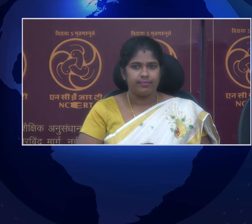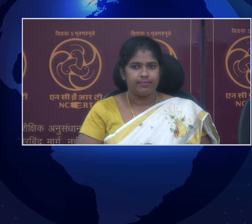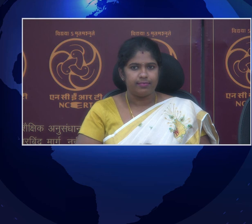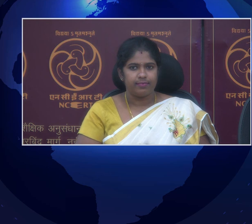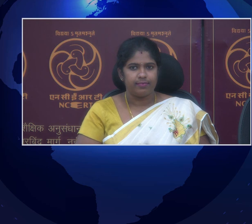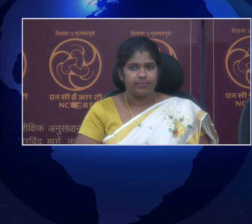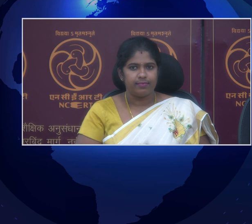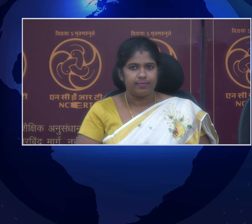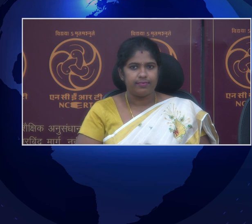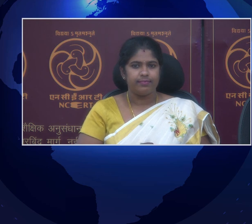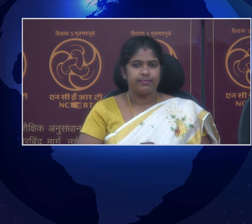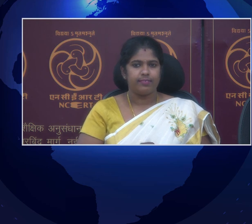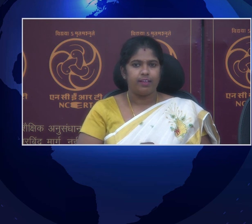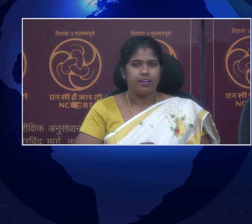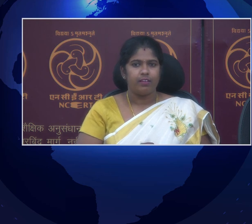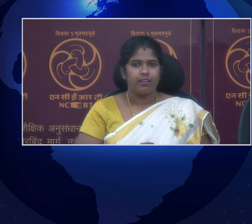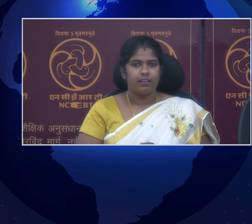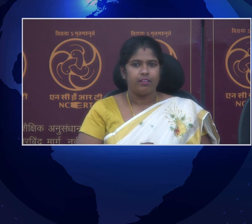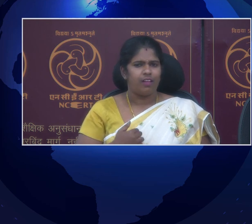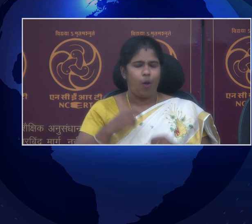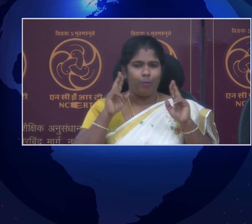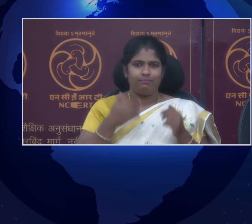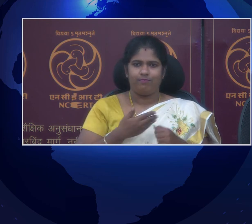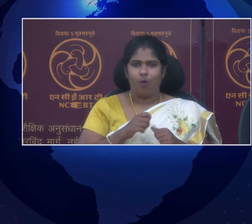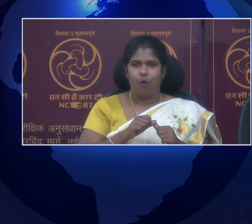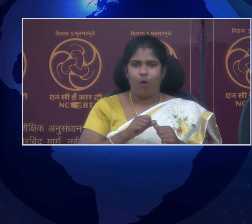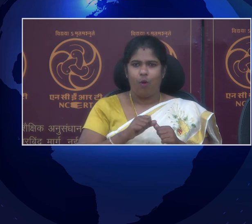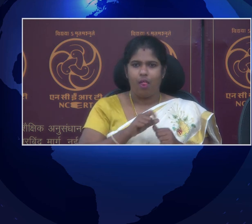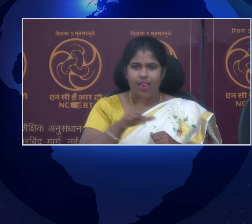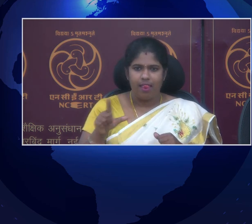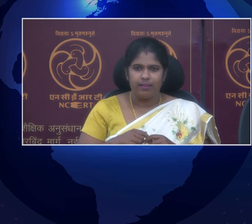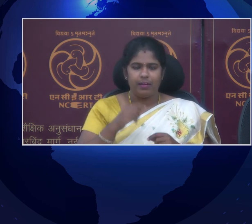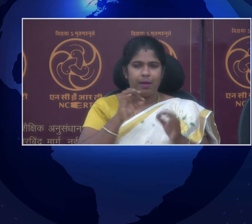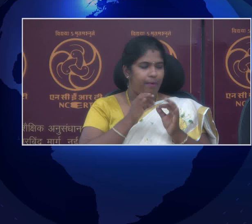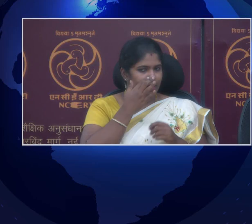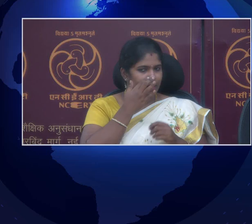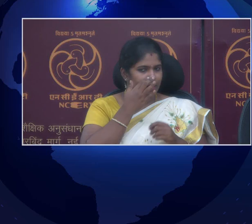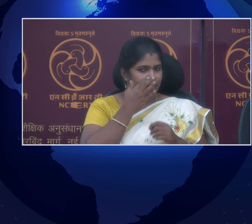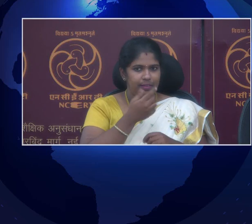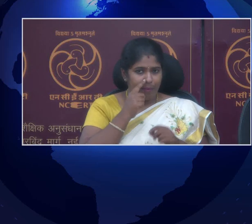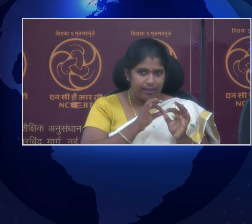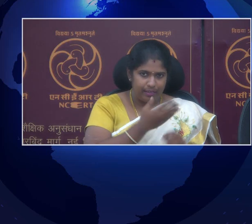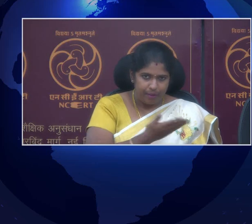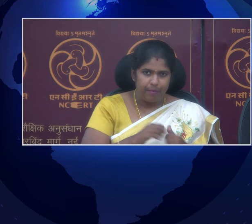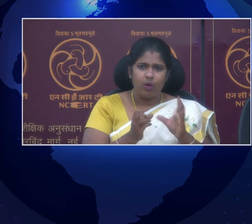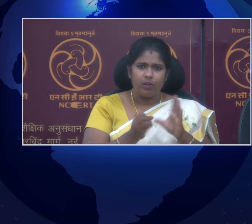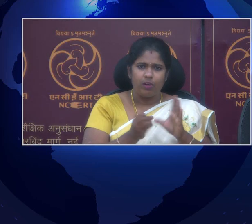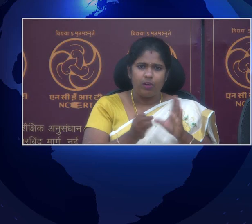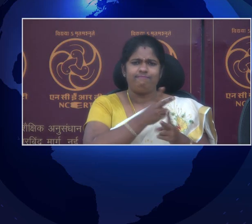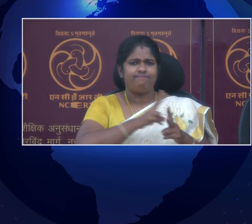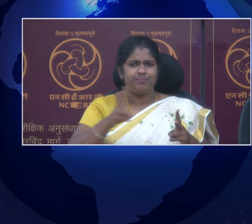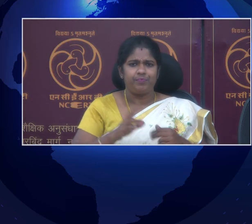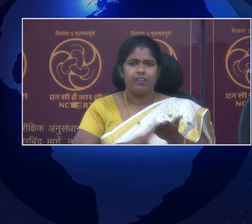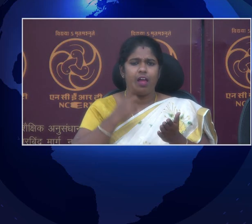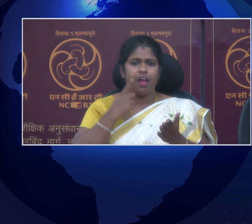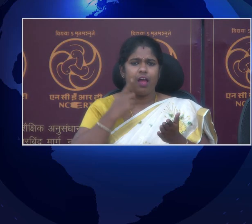अनायस मैं आश्वस्त करता हूँ भारतीय कौशिक मैम को और ऐसी तमाम समस्त संस्थाओं को कि अनायस उनके साथ